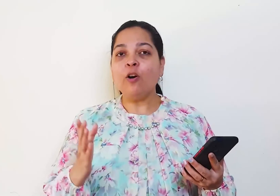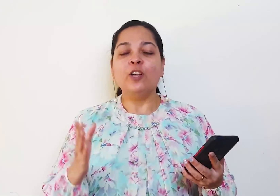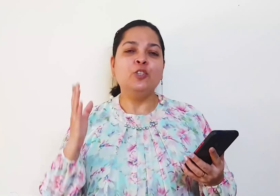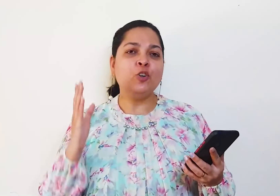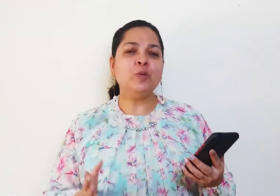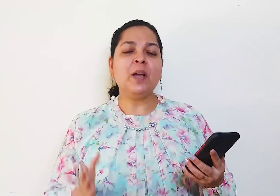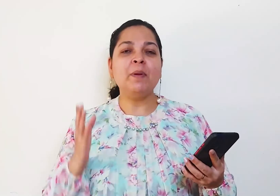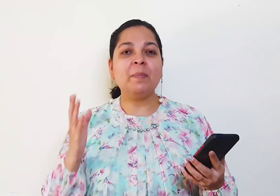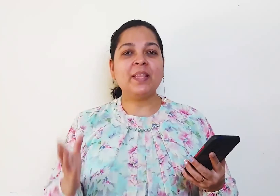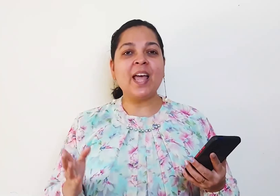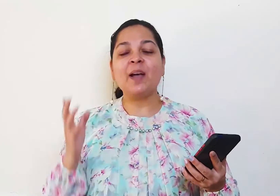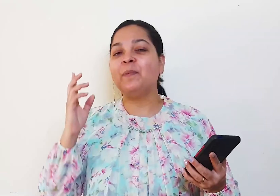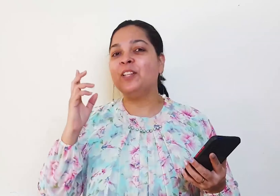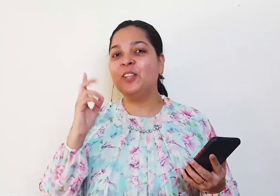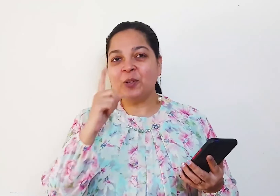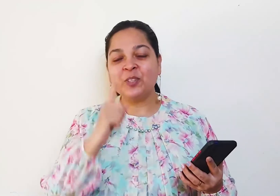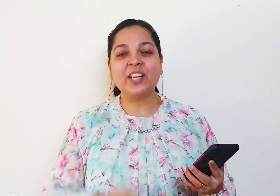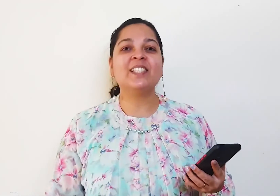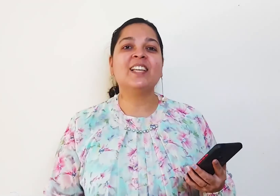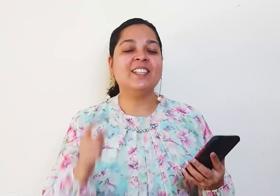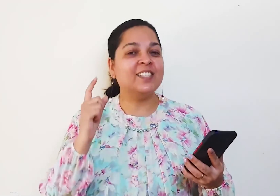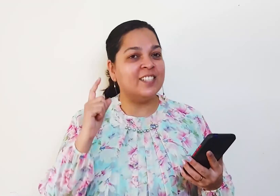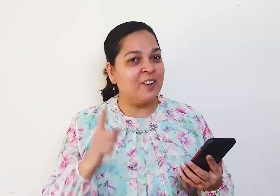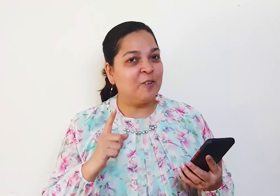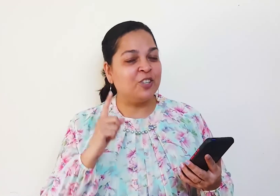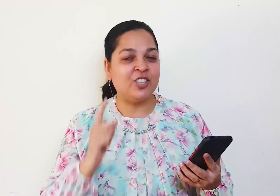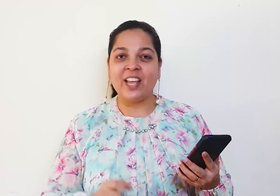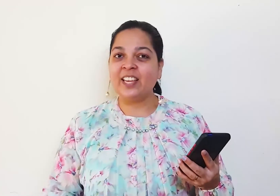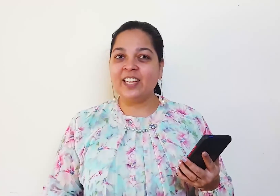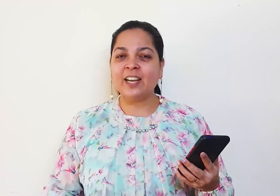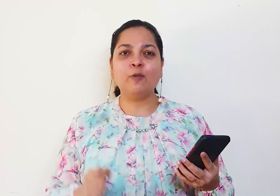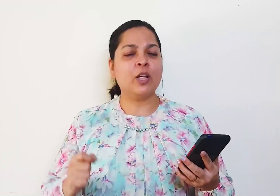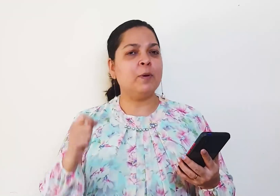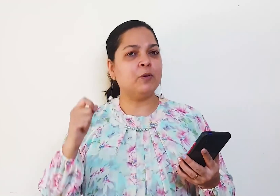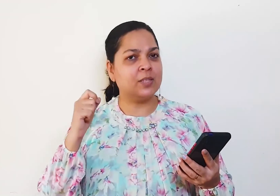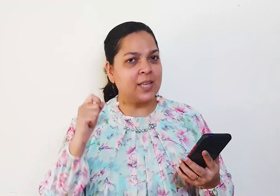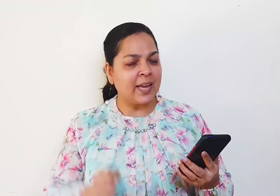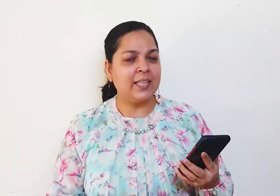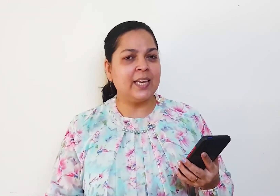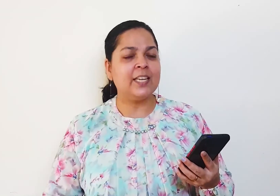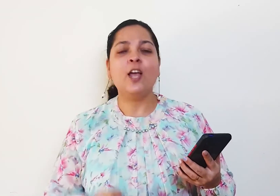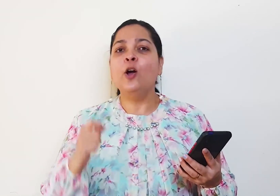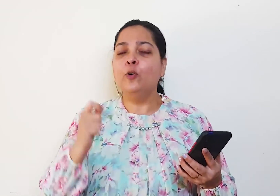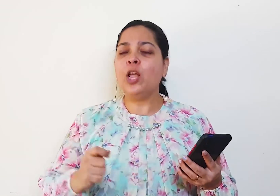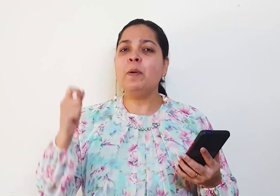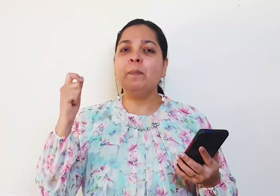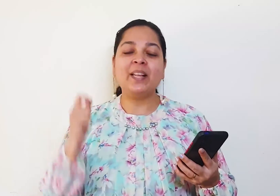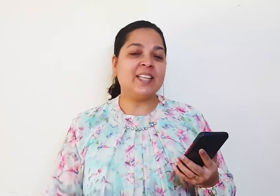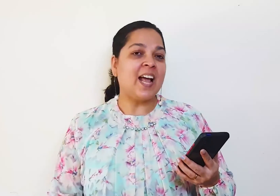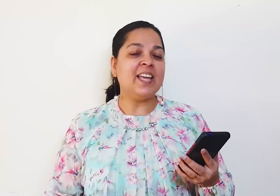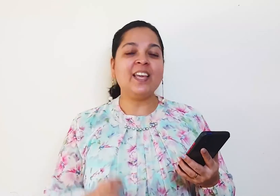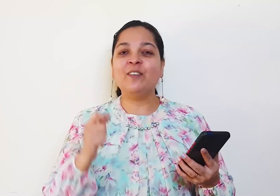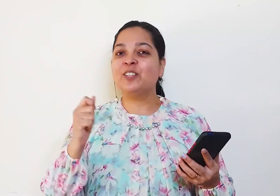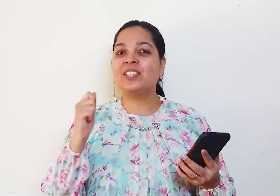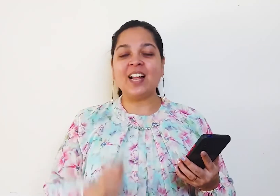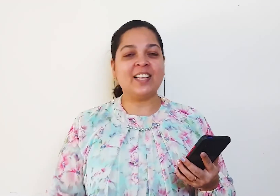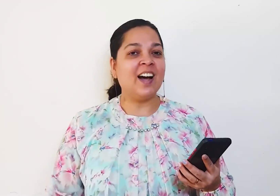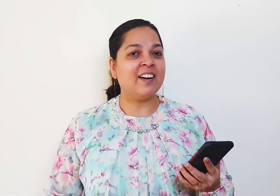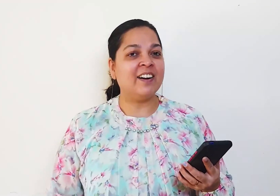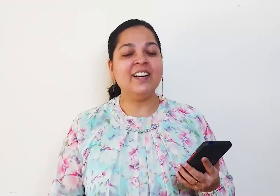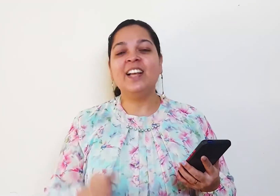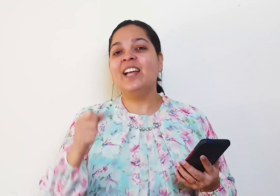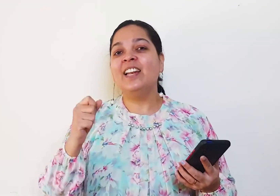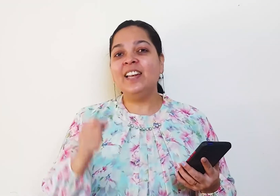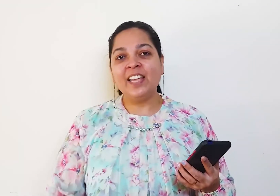बनाउनुहोस् साथीहरूलाई पनि भन्नुहोस् कि उनीहरू साधारण मानिस होइनन् भनेर उद्धारको प्रार्थना गर्न सिकाउनुहोस् साथीहरूलाई